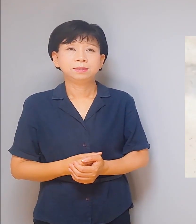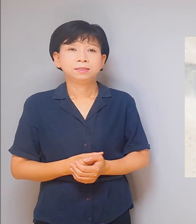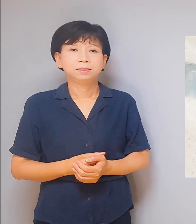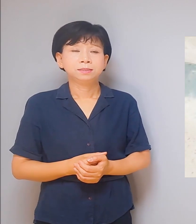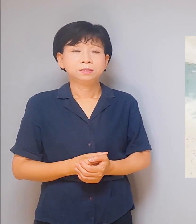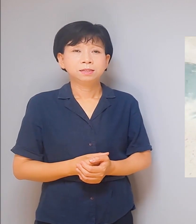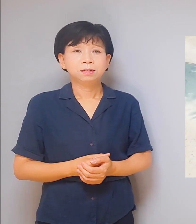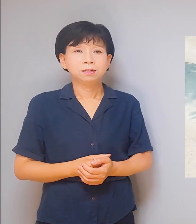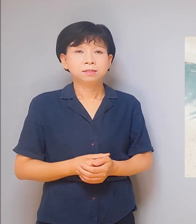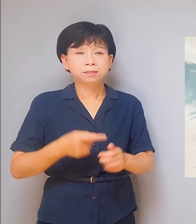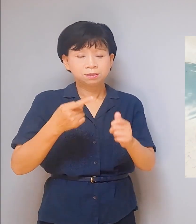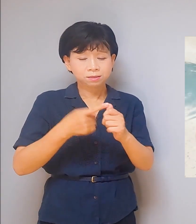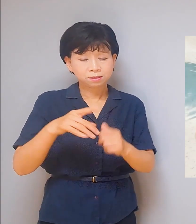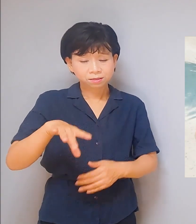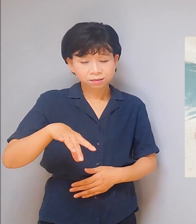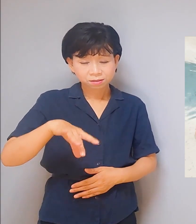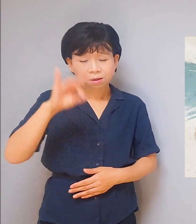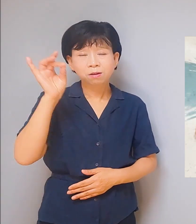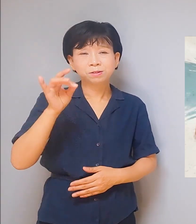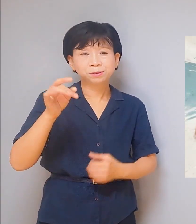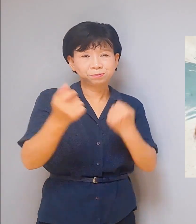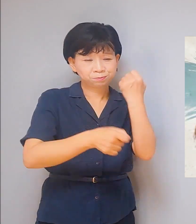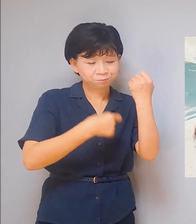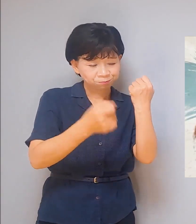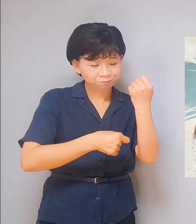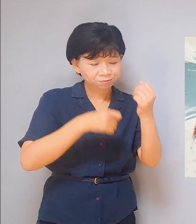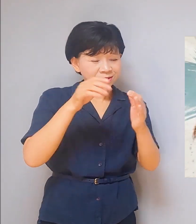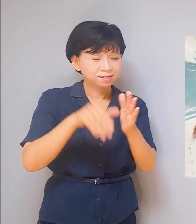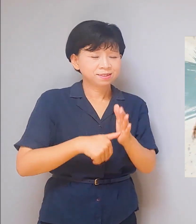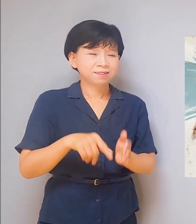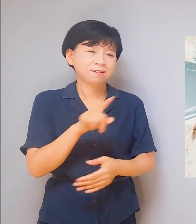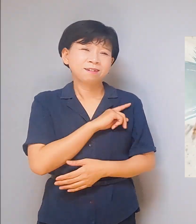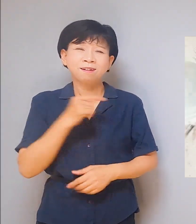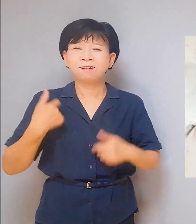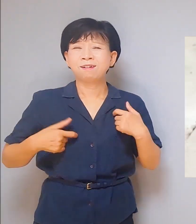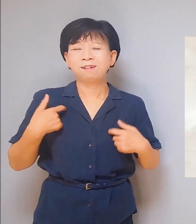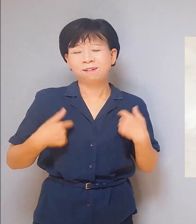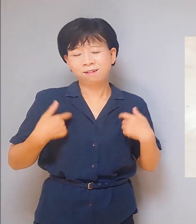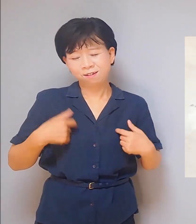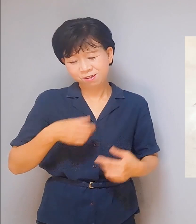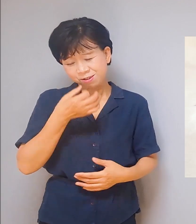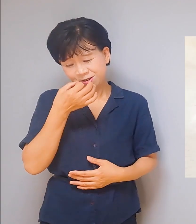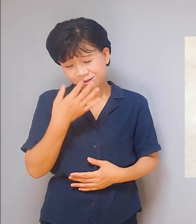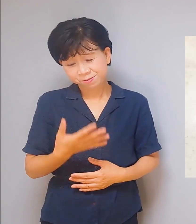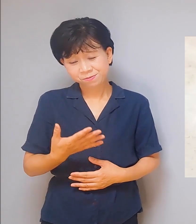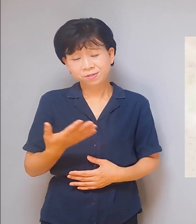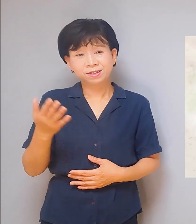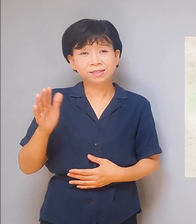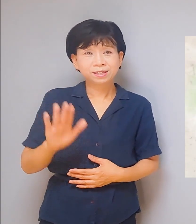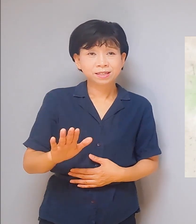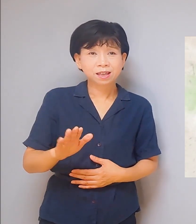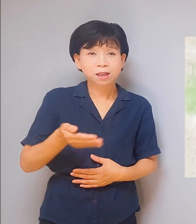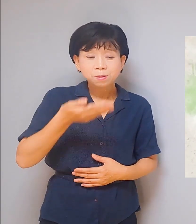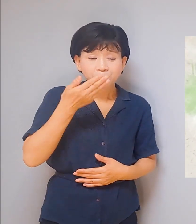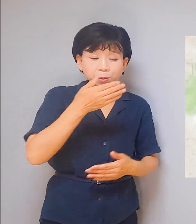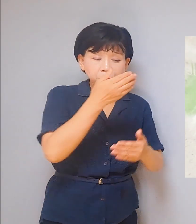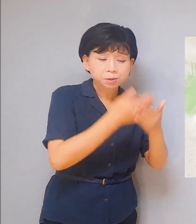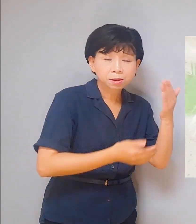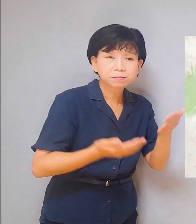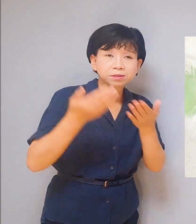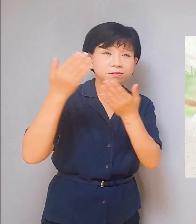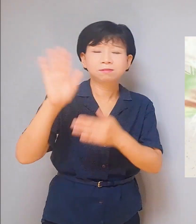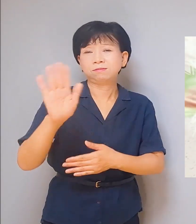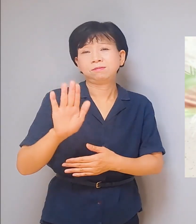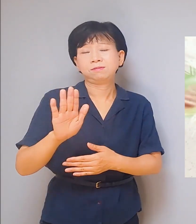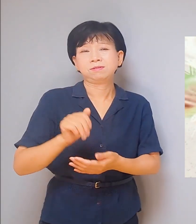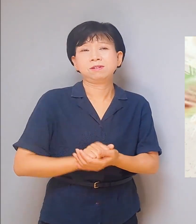첫 수확이 시작되던 때 가장 바쁘고 힘든 가운데서도 그들은 먹고 남은 것이 아닌 구별된